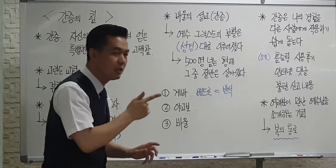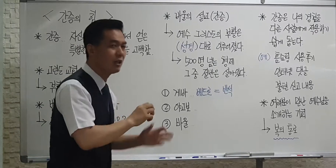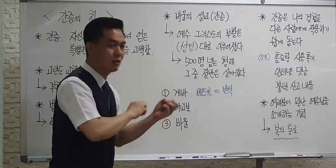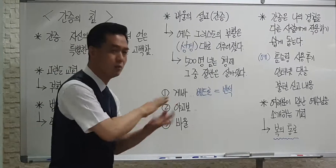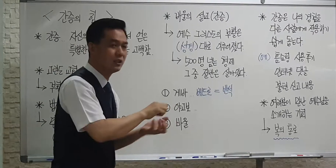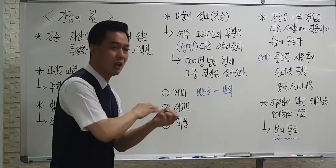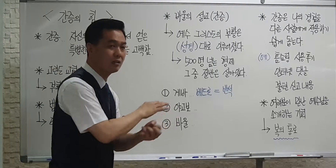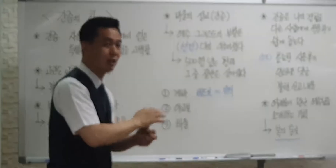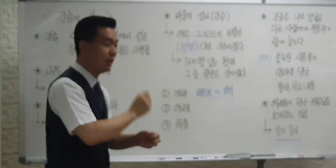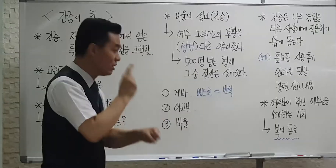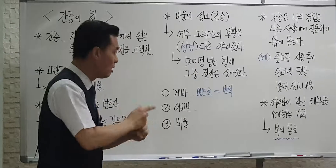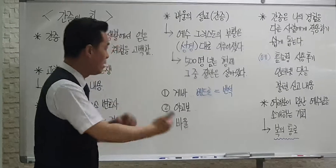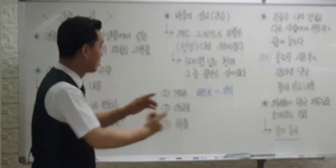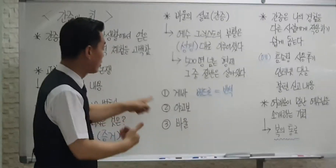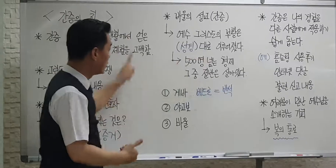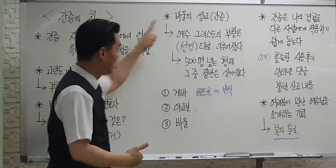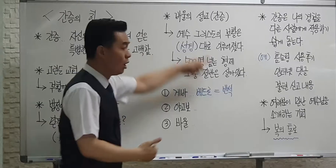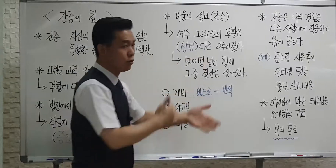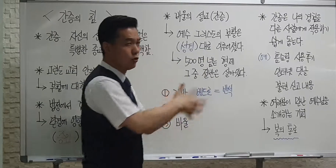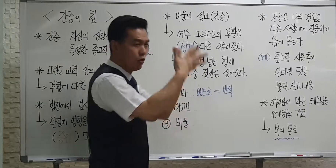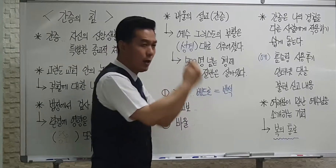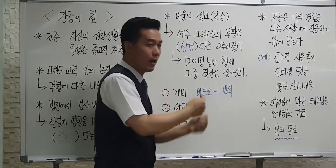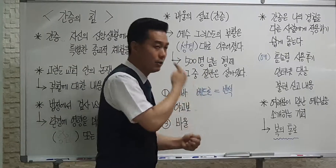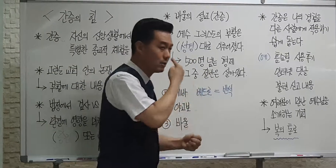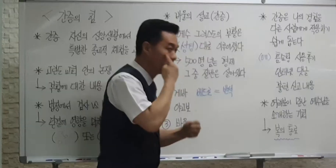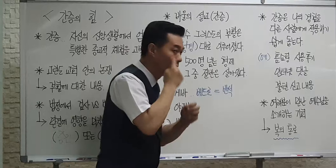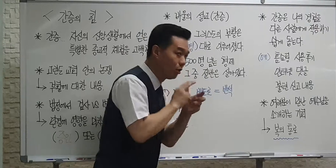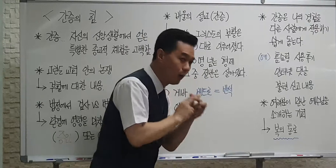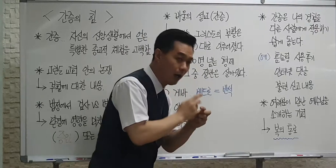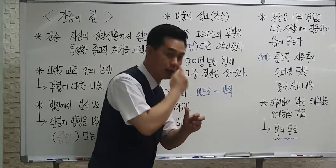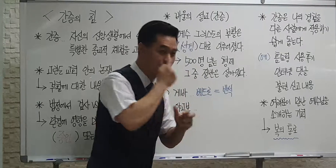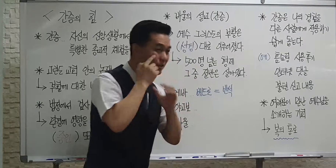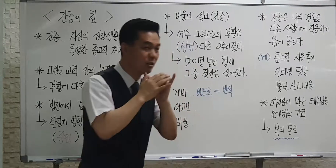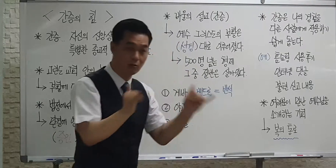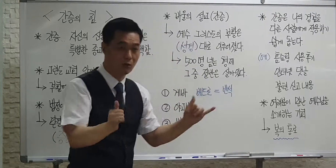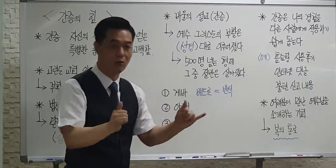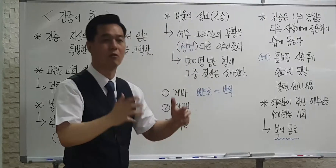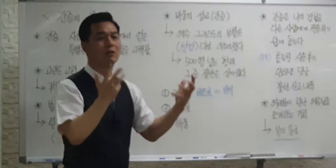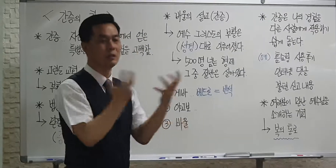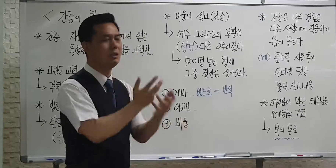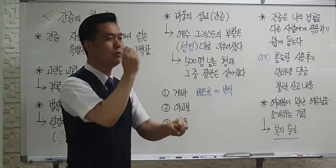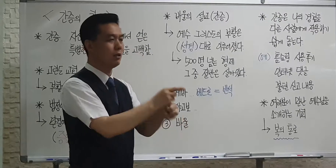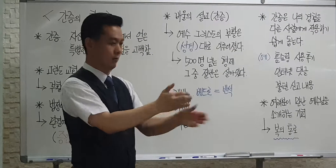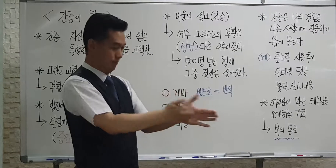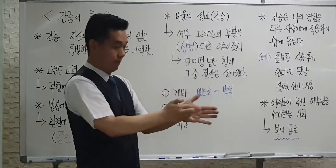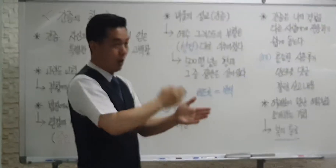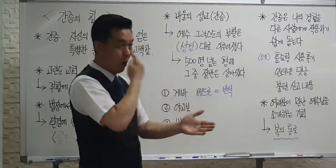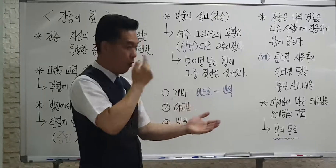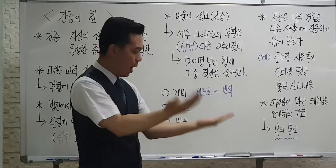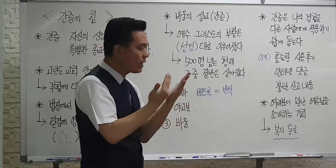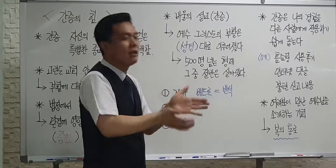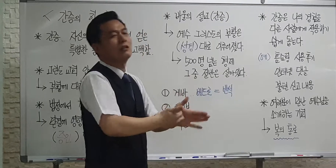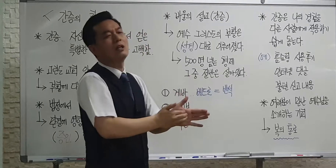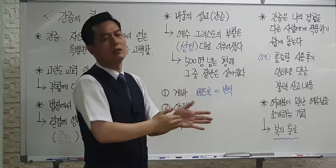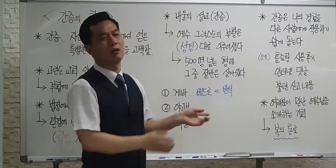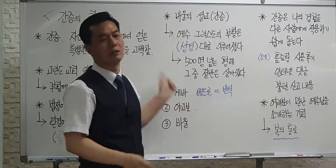아니다를 논쟁하느냐. 이미 그것은 수많은 증거와 증인들로 이미 확인이 끝났다.